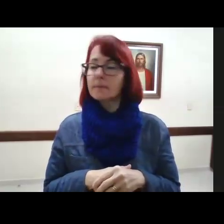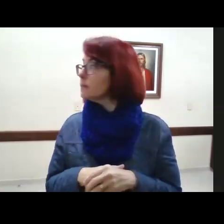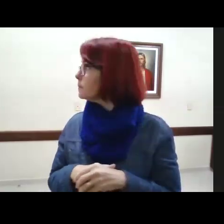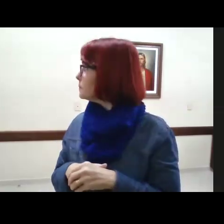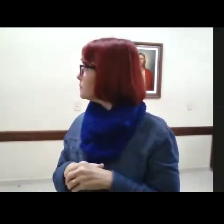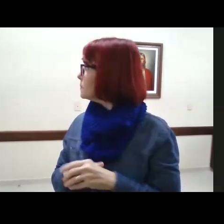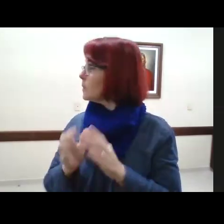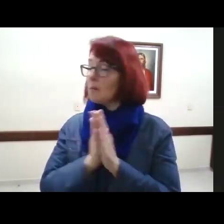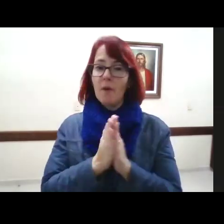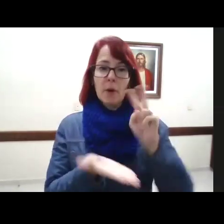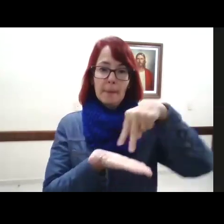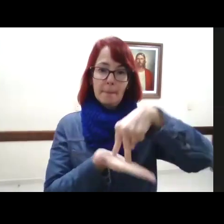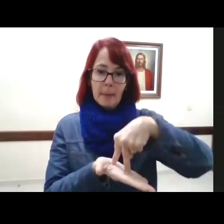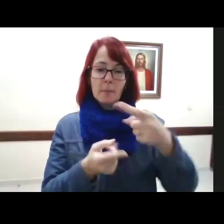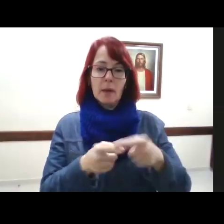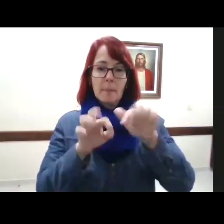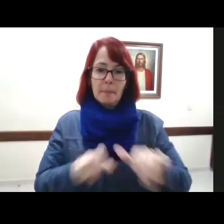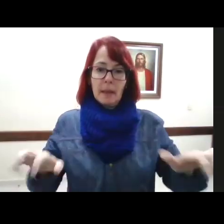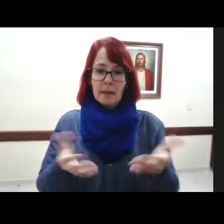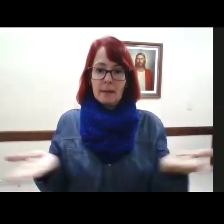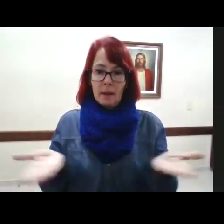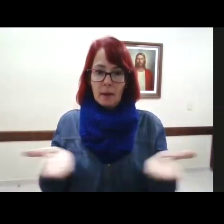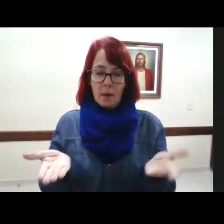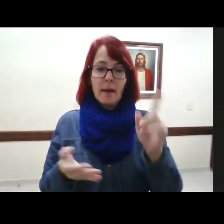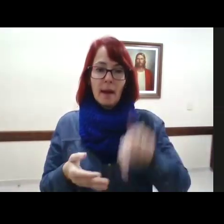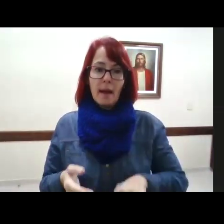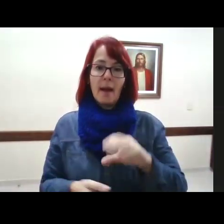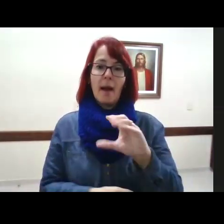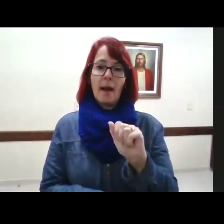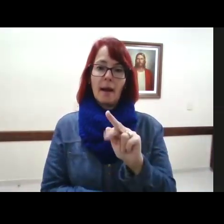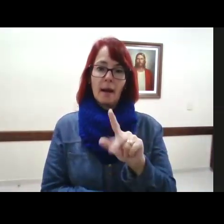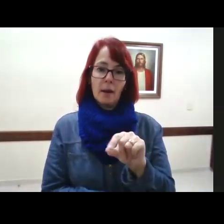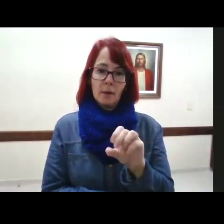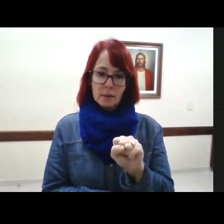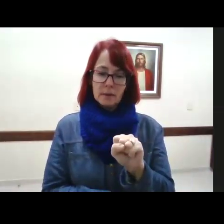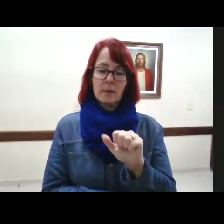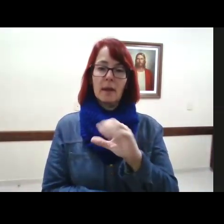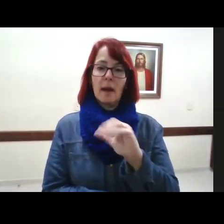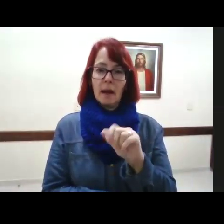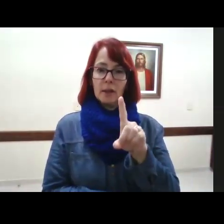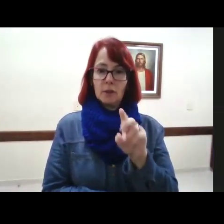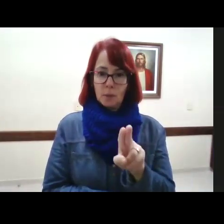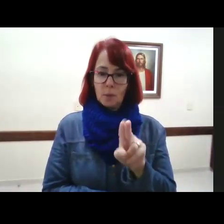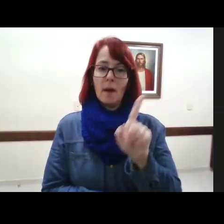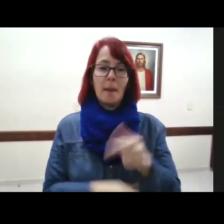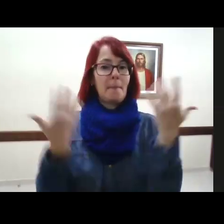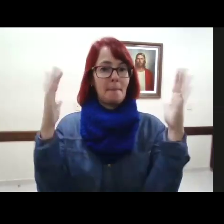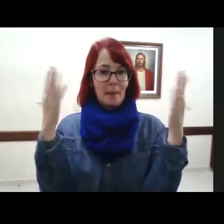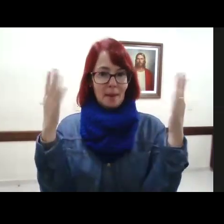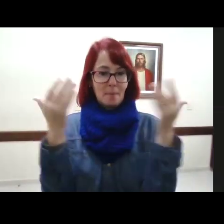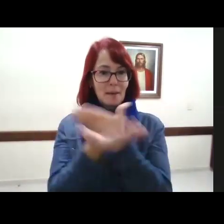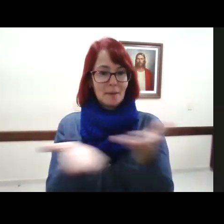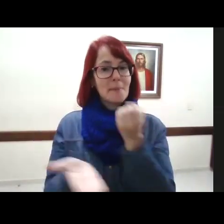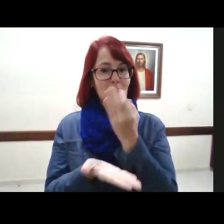Por favor, fique de pé o nosso pianista hoje aqui. É o Carlos Eduardo Jardim, o Cadu. Parabéns, Cadu. Muito